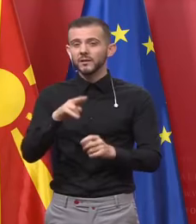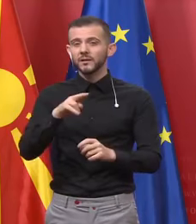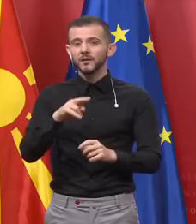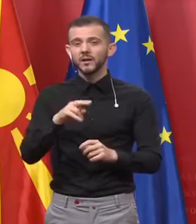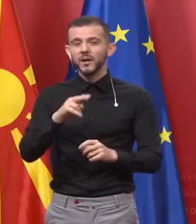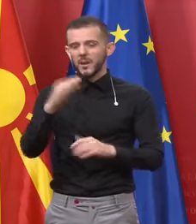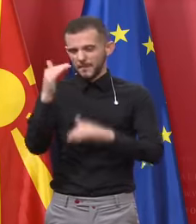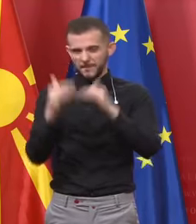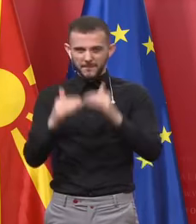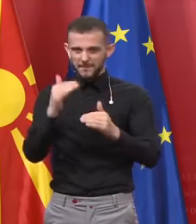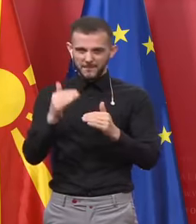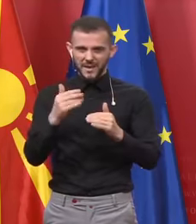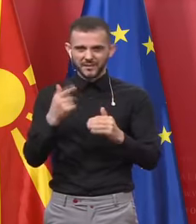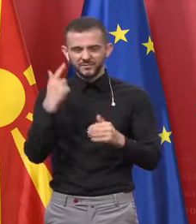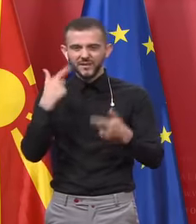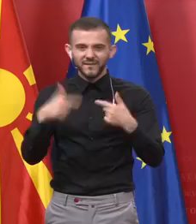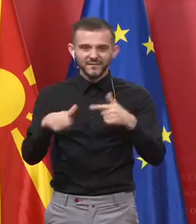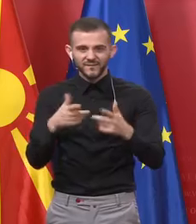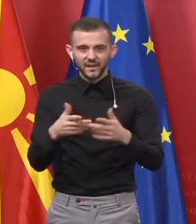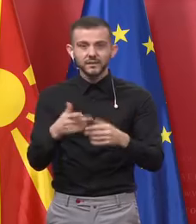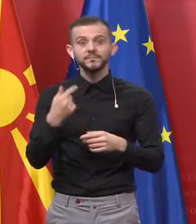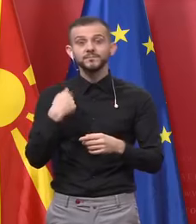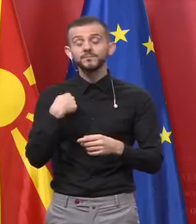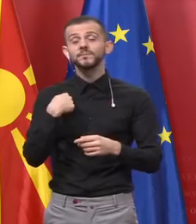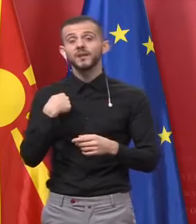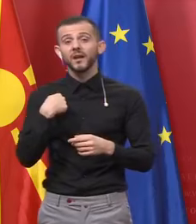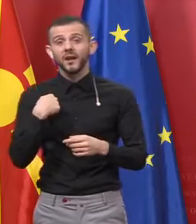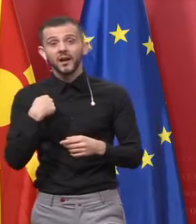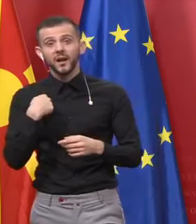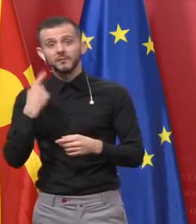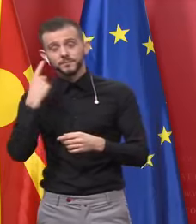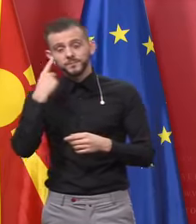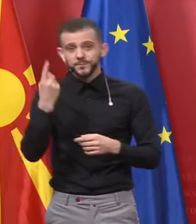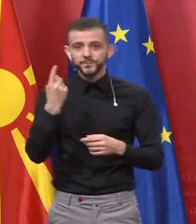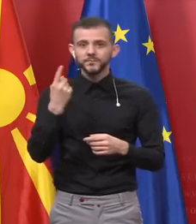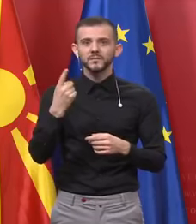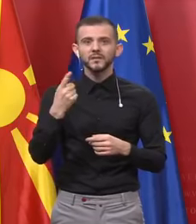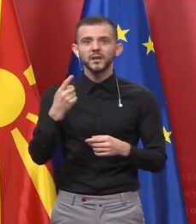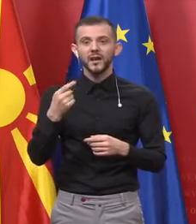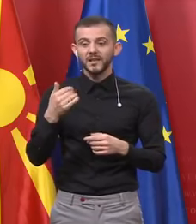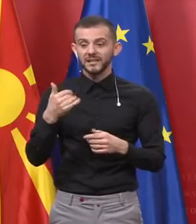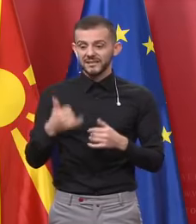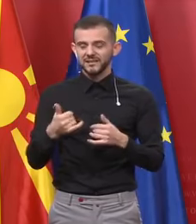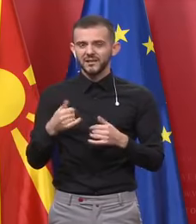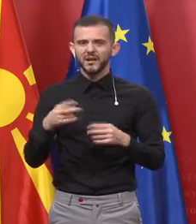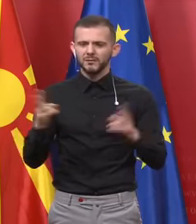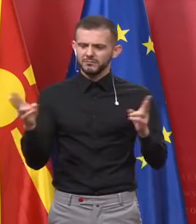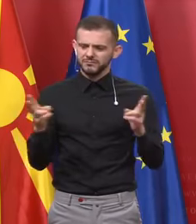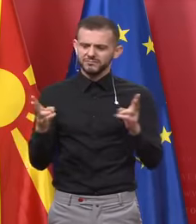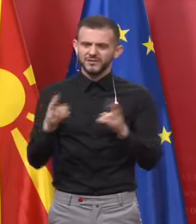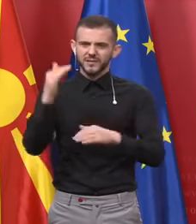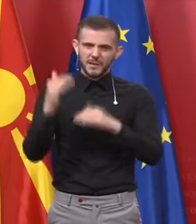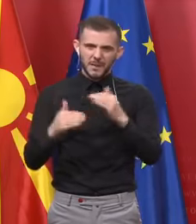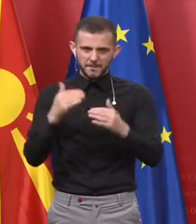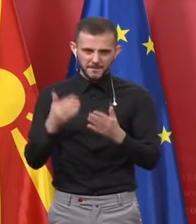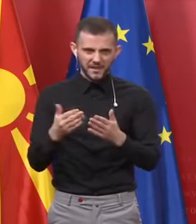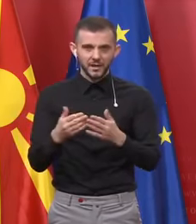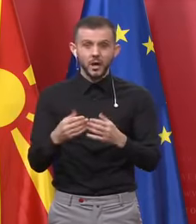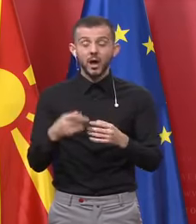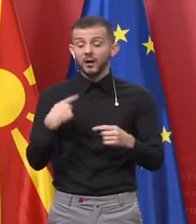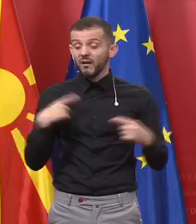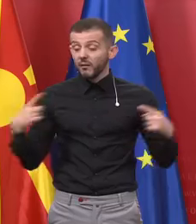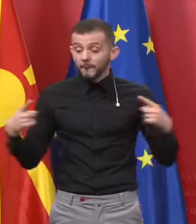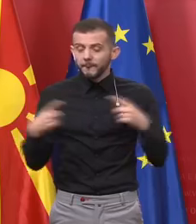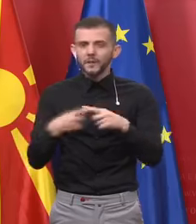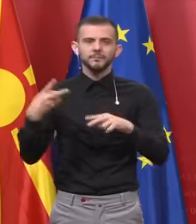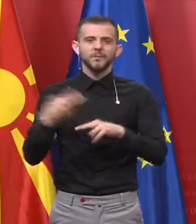Во однос на мерките, секако дека ќе цениме. Значи, за нас индикација за олабавување на мерки ќе биде кога пикот ќе